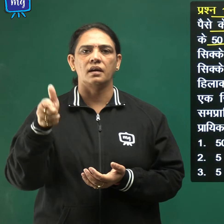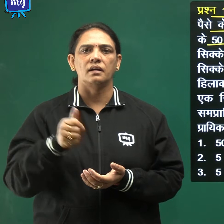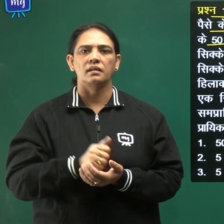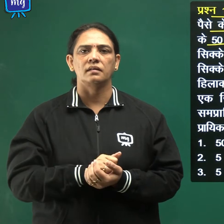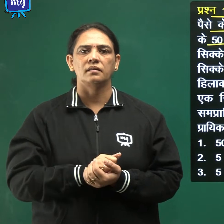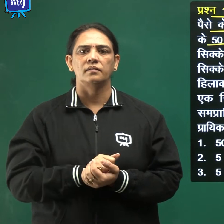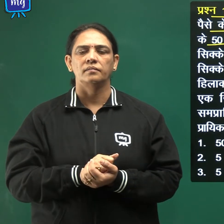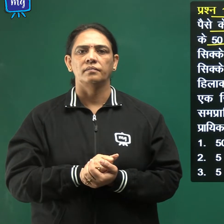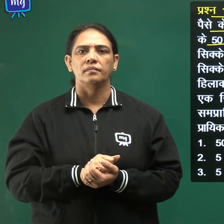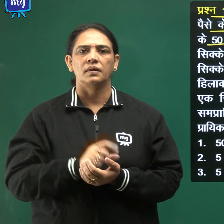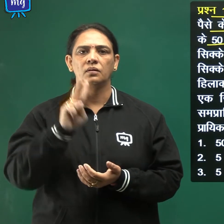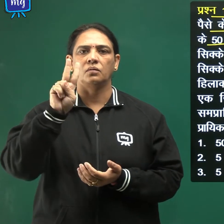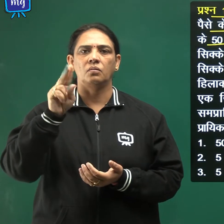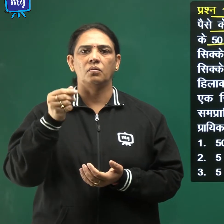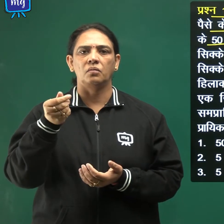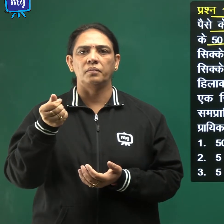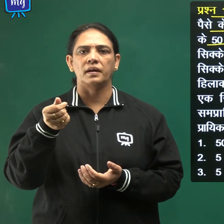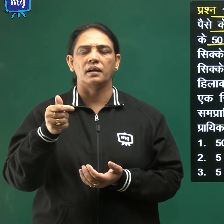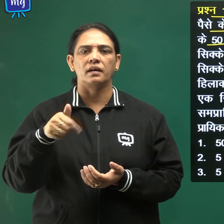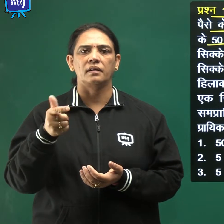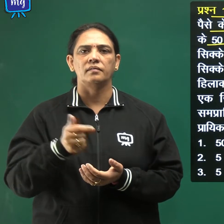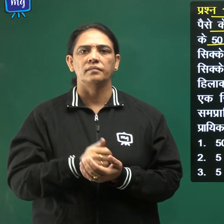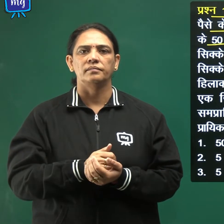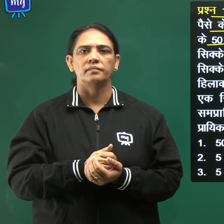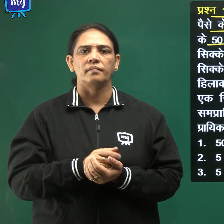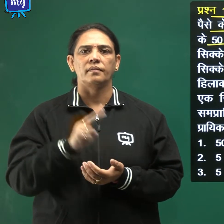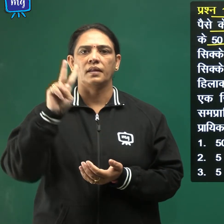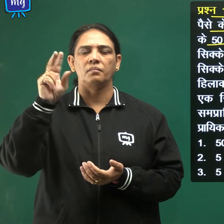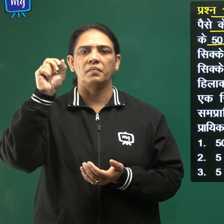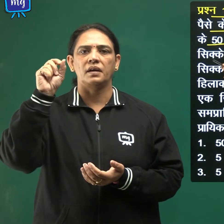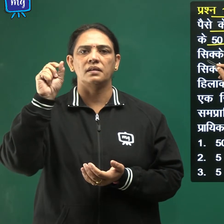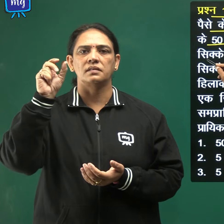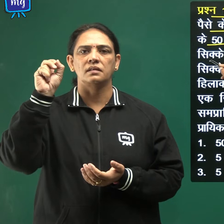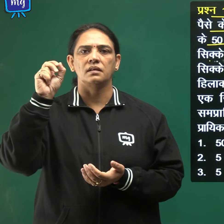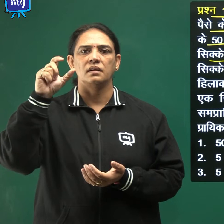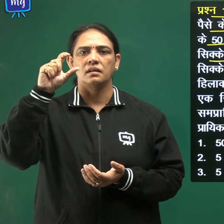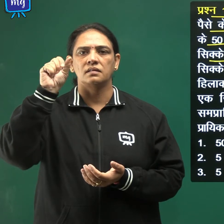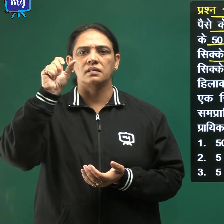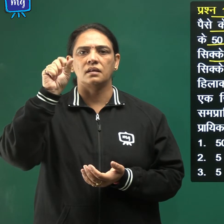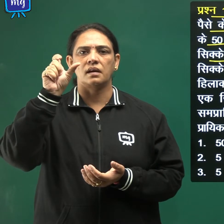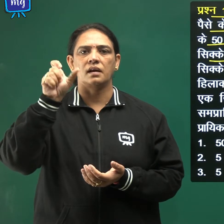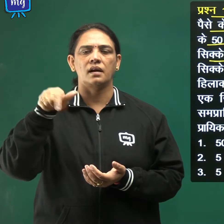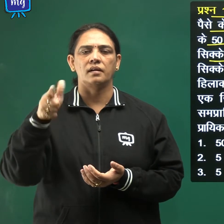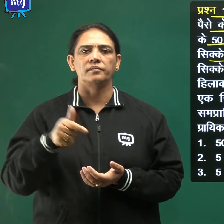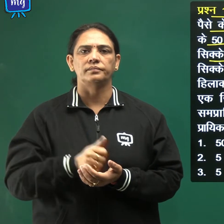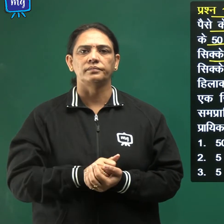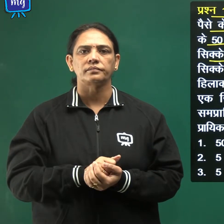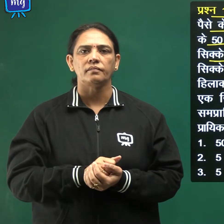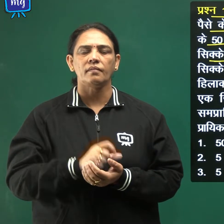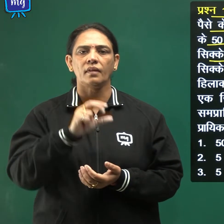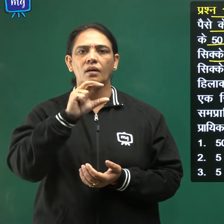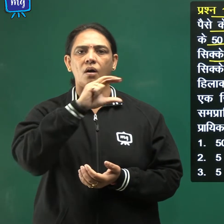क्वेश्चन ₹2 के थे बेसिक हैं क्वेश्चन है